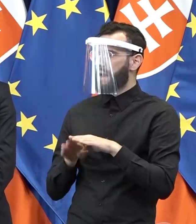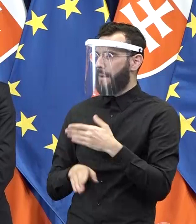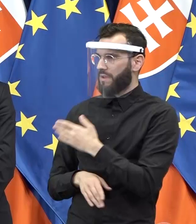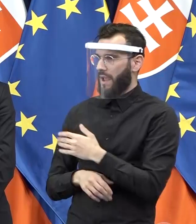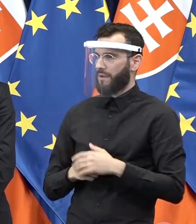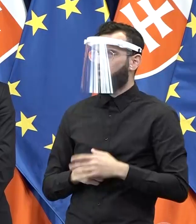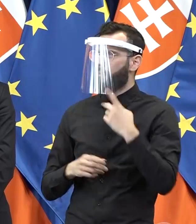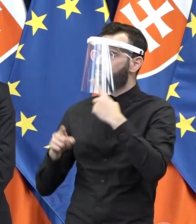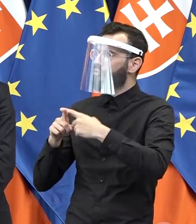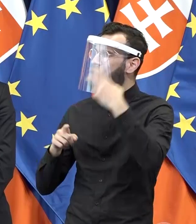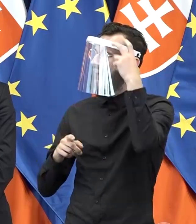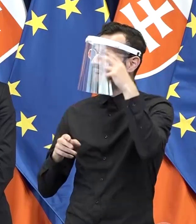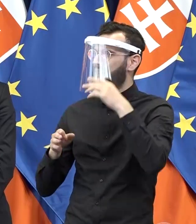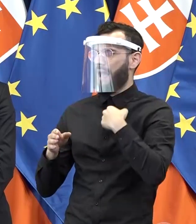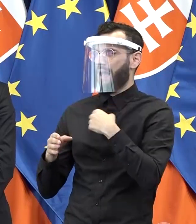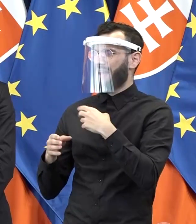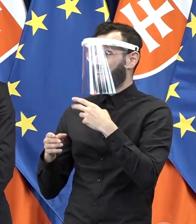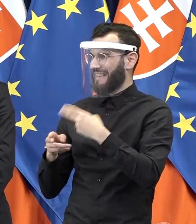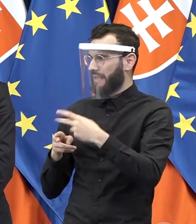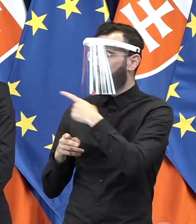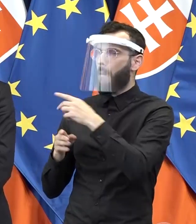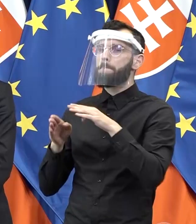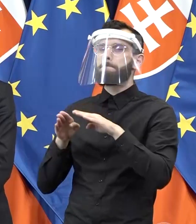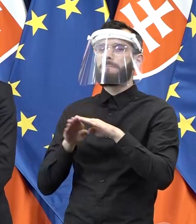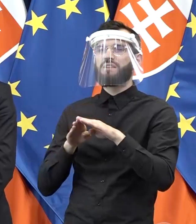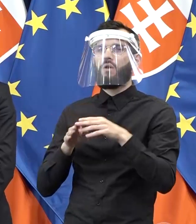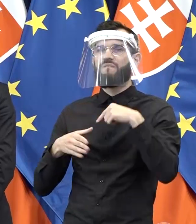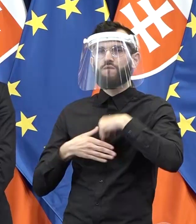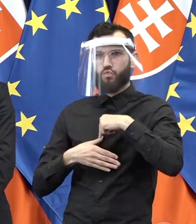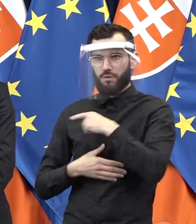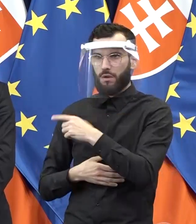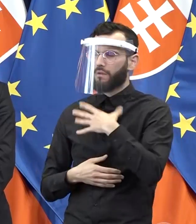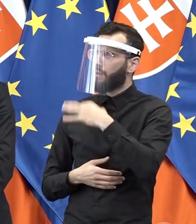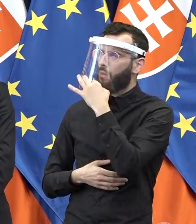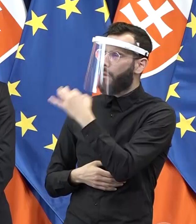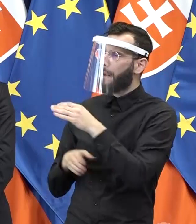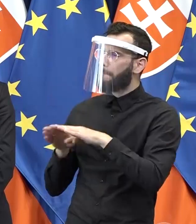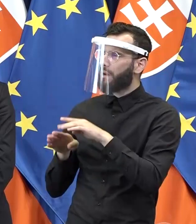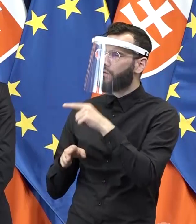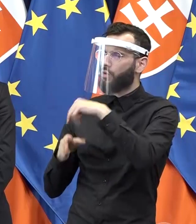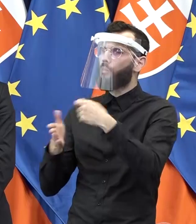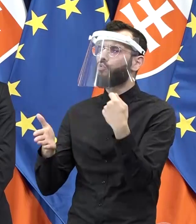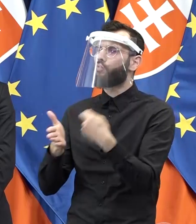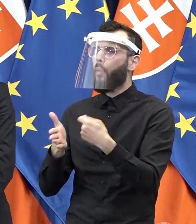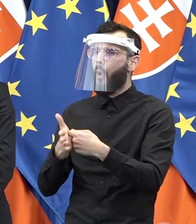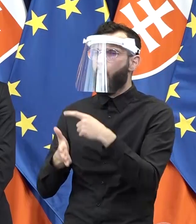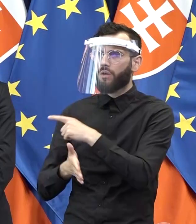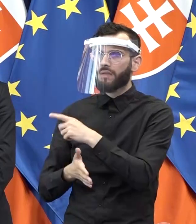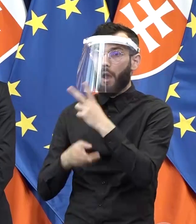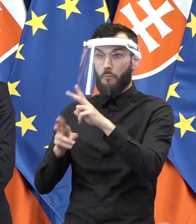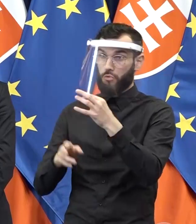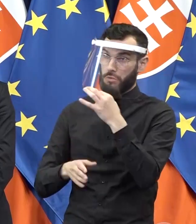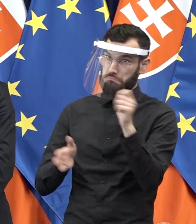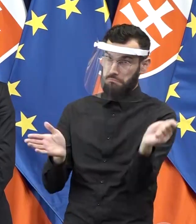na pána hlavného hygienika, ako je na pána ministra vnútra. Pán premiér, zatiaľ, ja by som sa vrátila ešte k tým dôchodcom, ktorých ste spomínali, že môžu si ísť